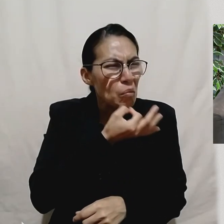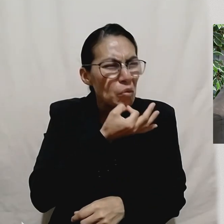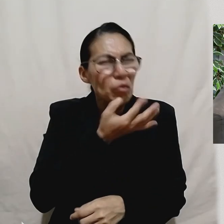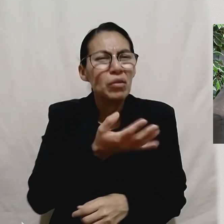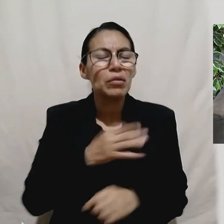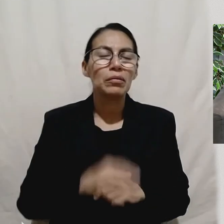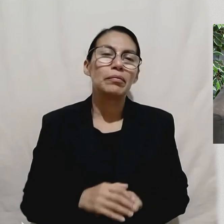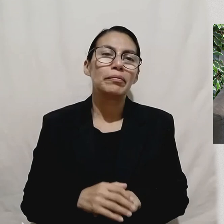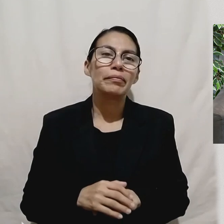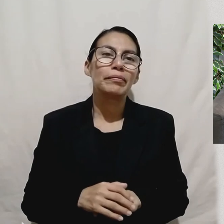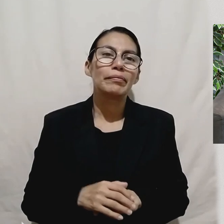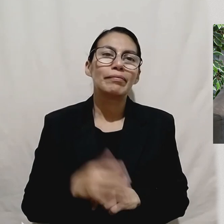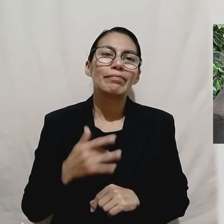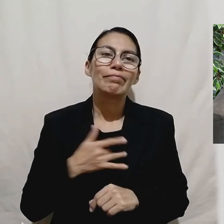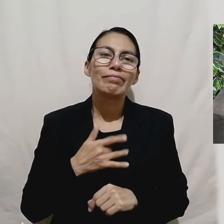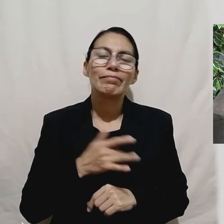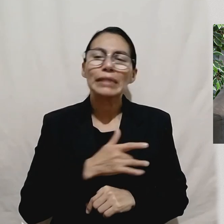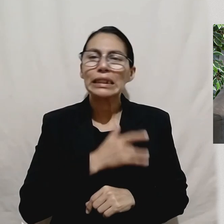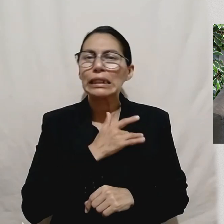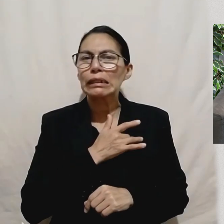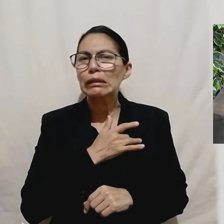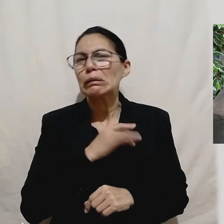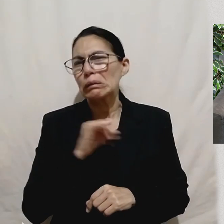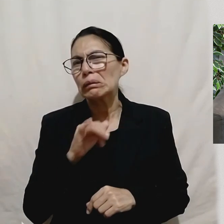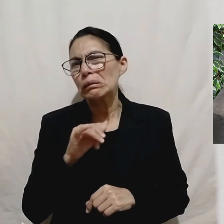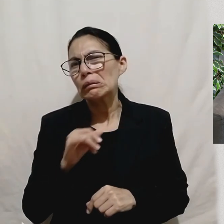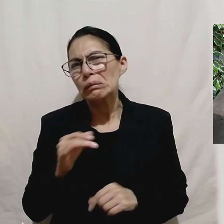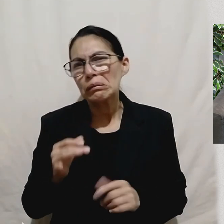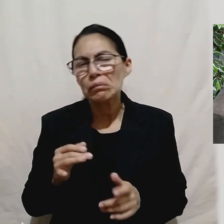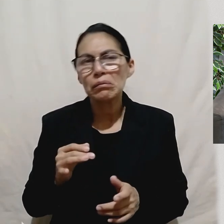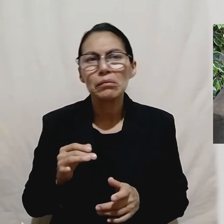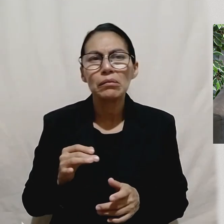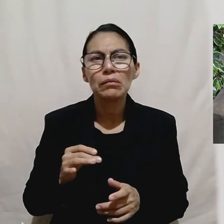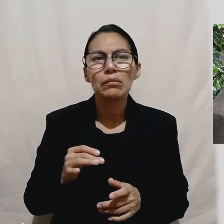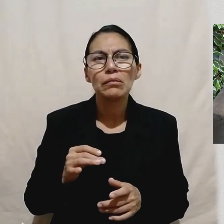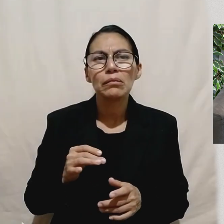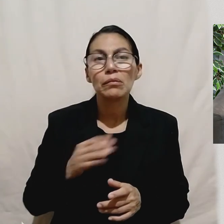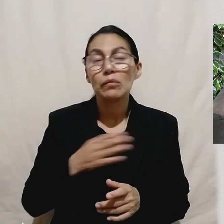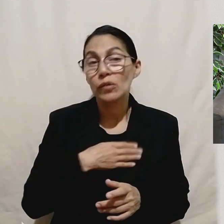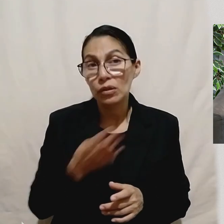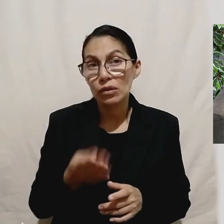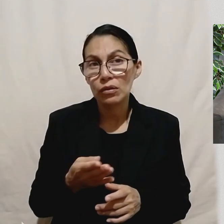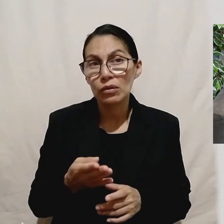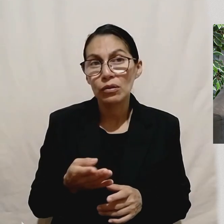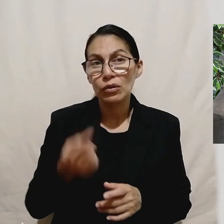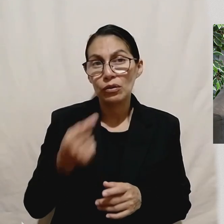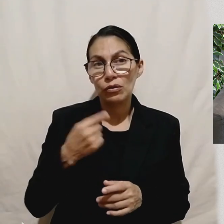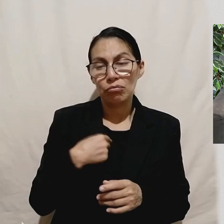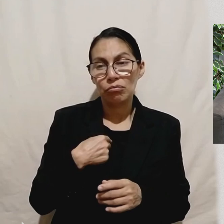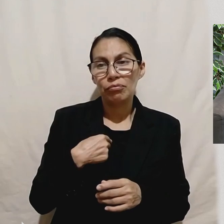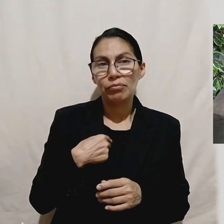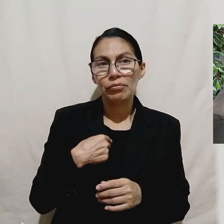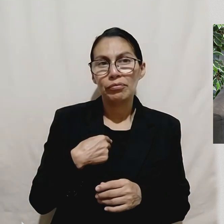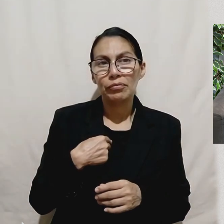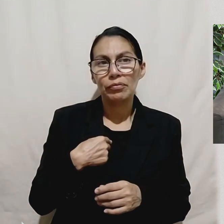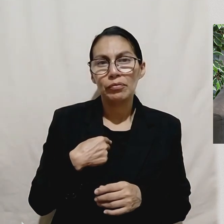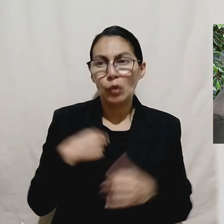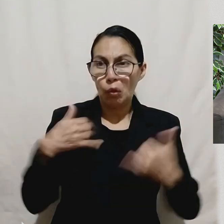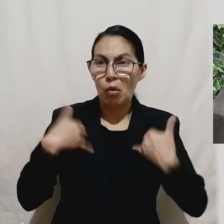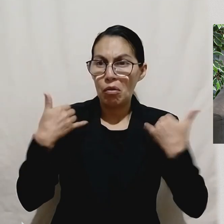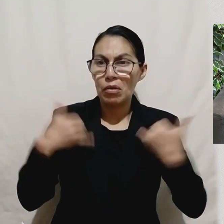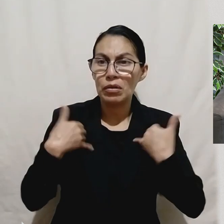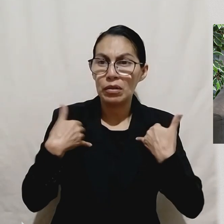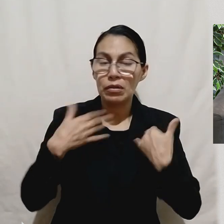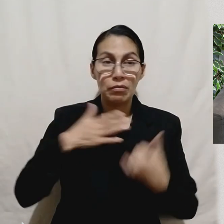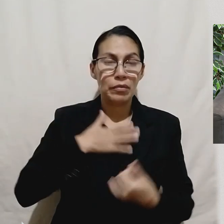yo siento que sí sí sí sí Este siento que o bueno por lo menos en mi generación hay